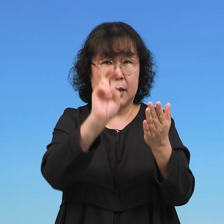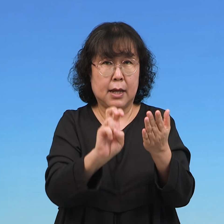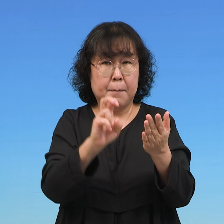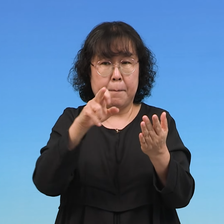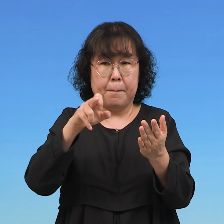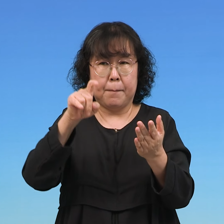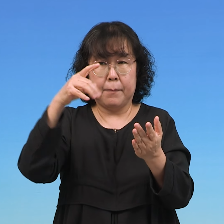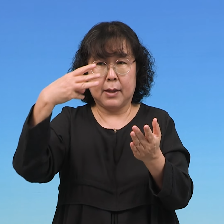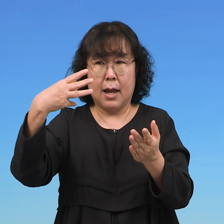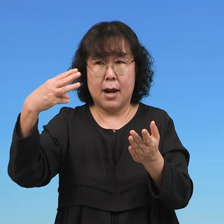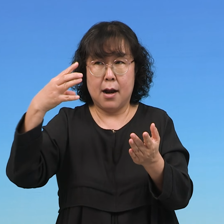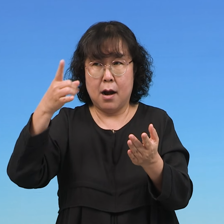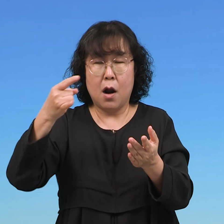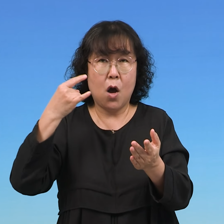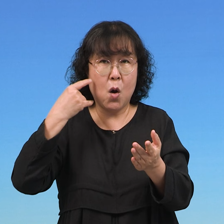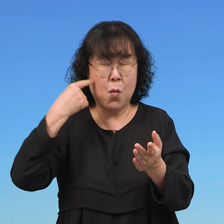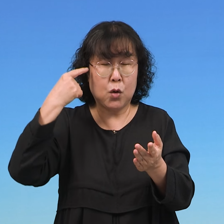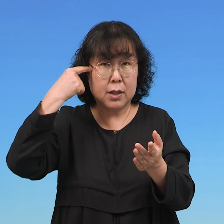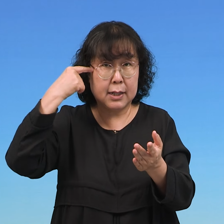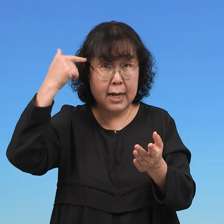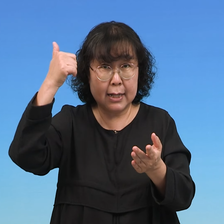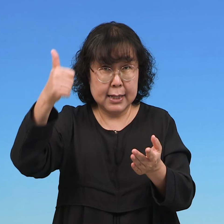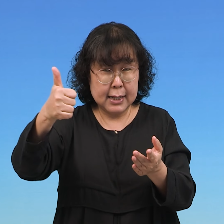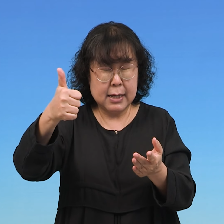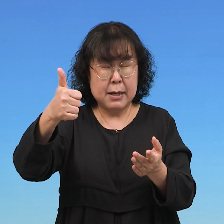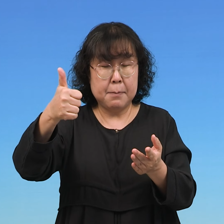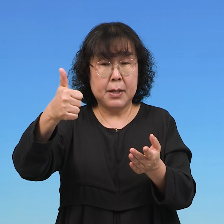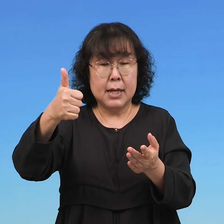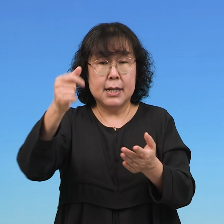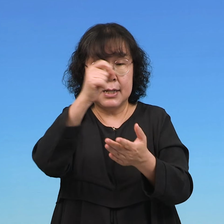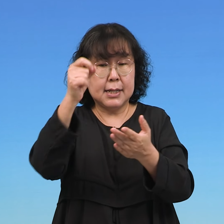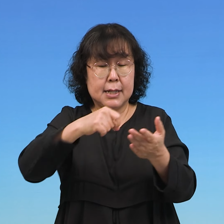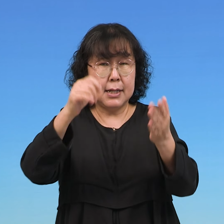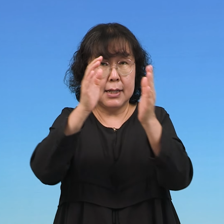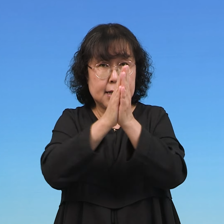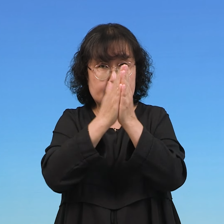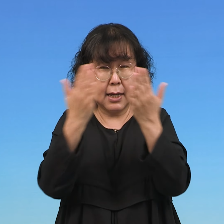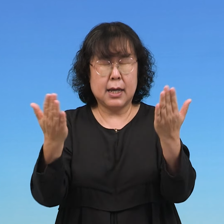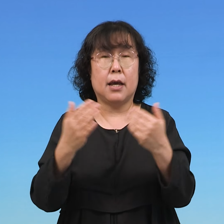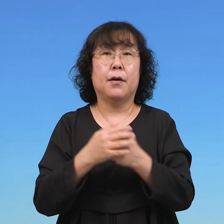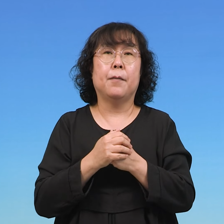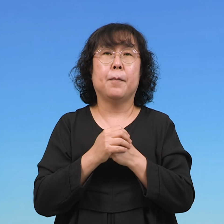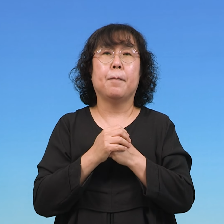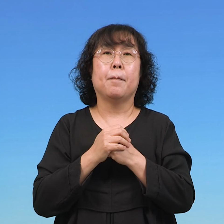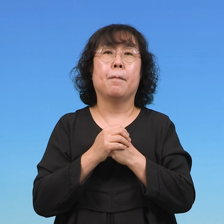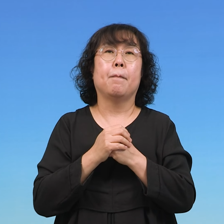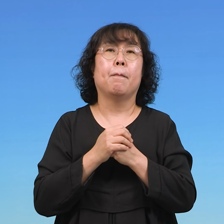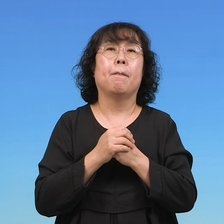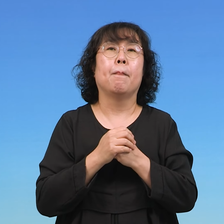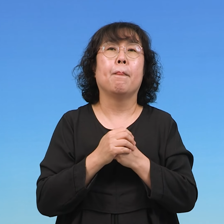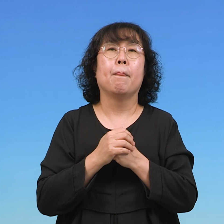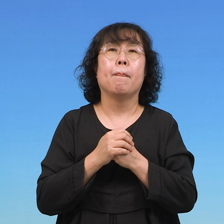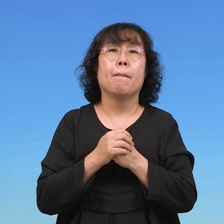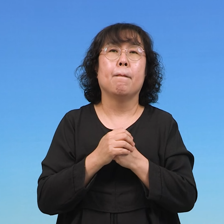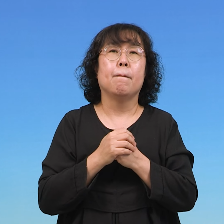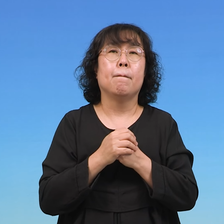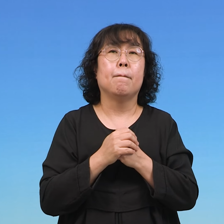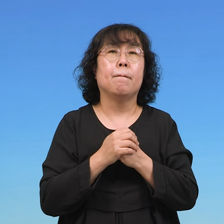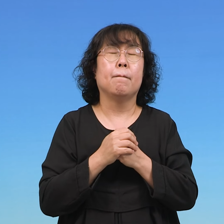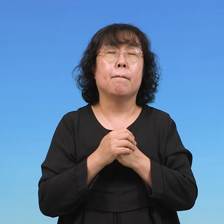켈러라는 목사님이 쓰신 책인데요, 그래서 영어로 된 원제가 이렇습니다. The Prodigal